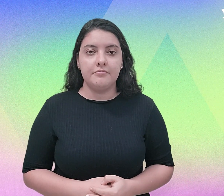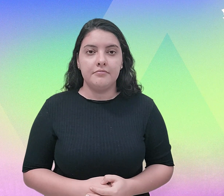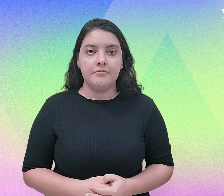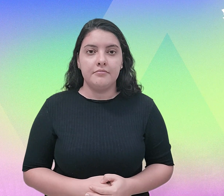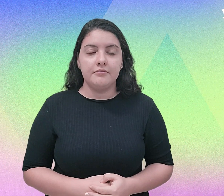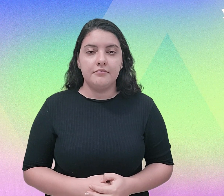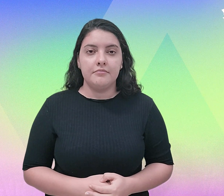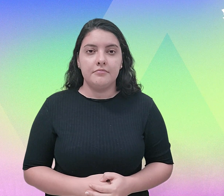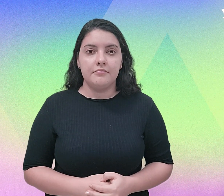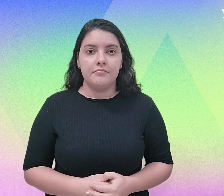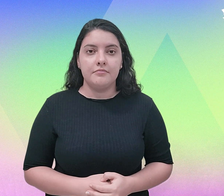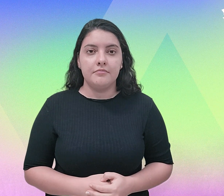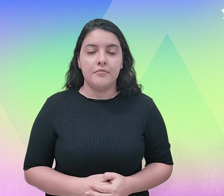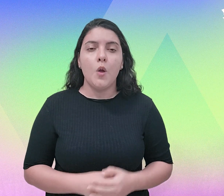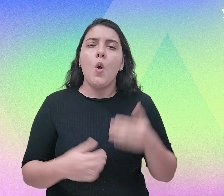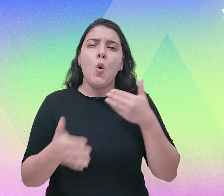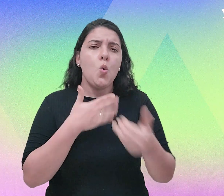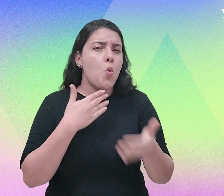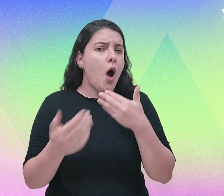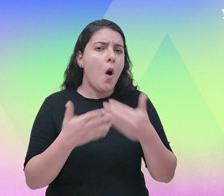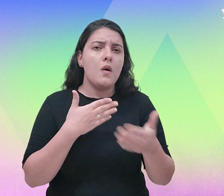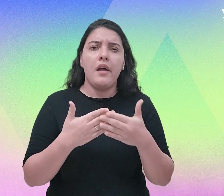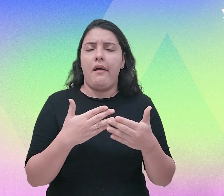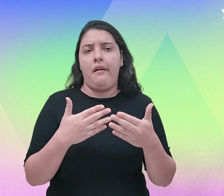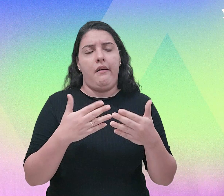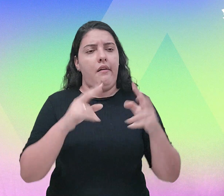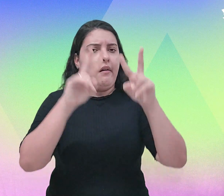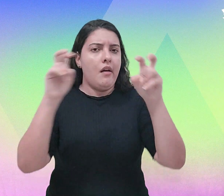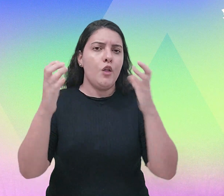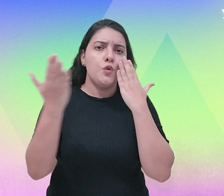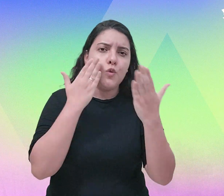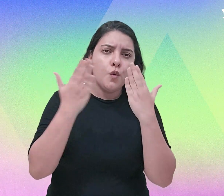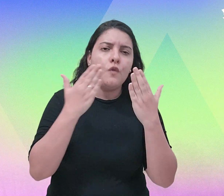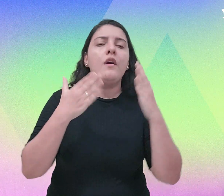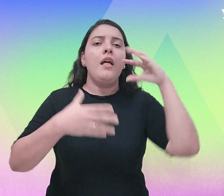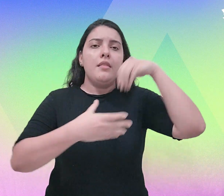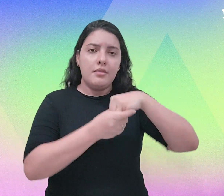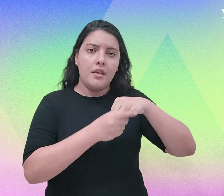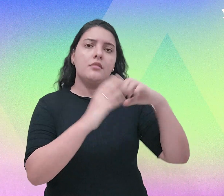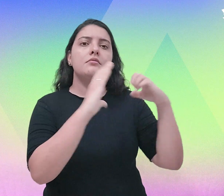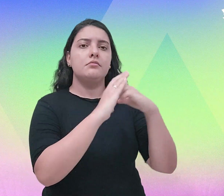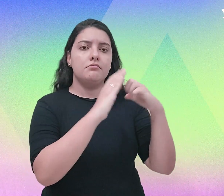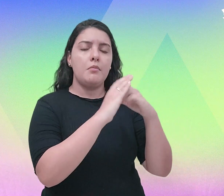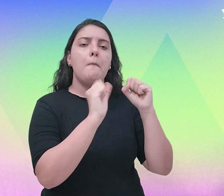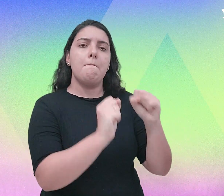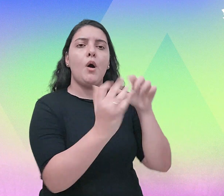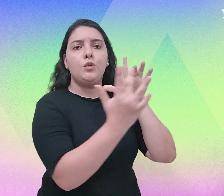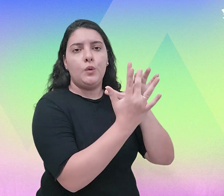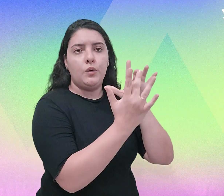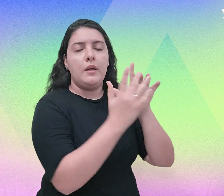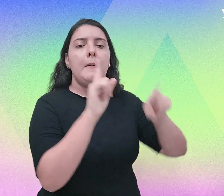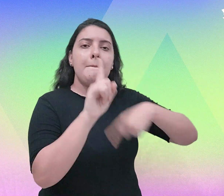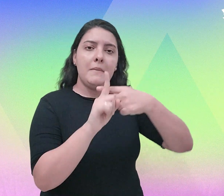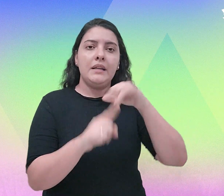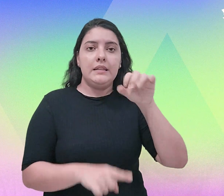sem a c em quaisquer casos omissos serão resolvidos pelo Centro Cultural Bom Jardim e o Instituto dragão do mar